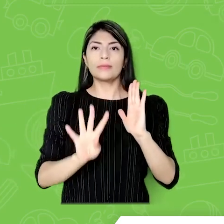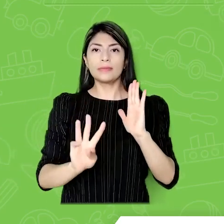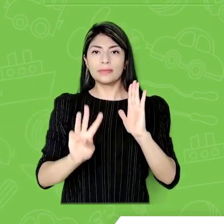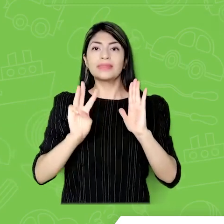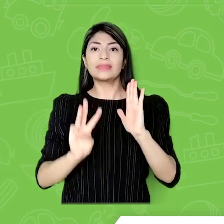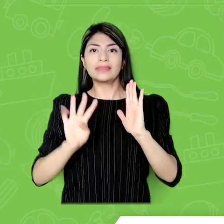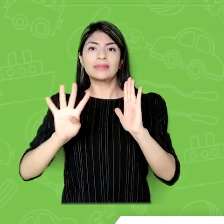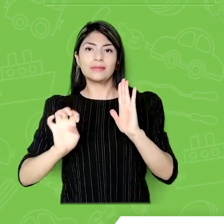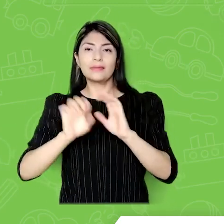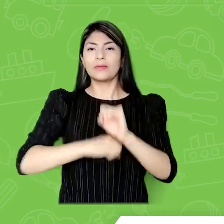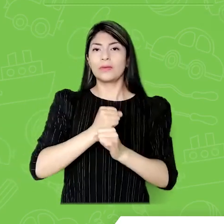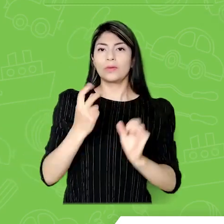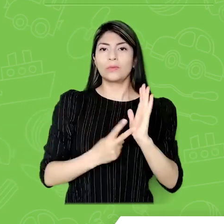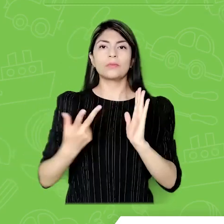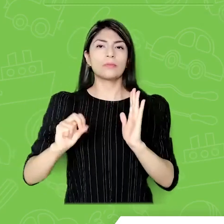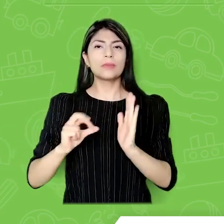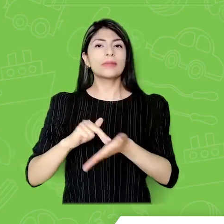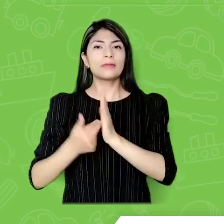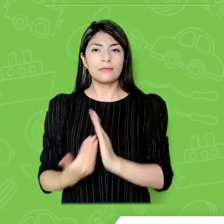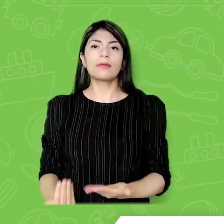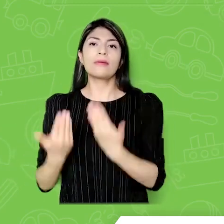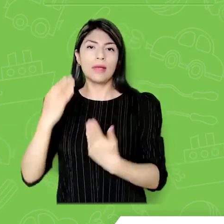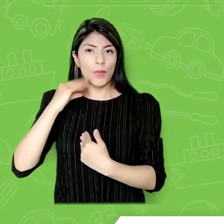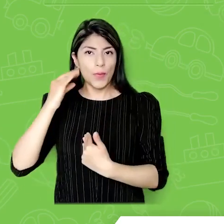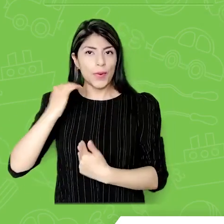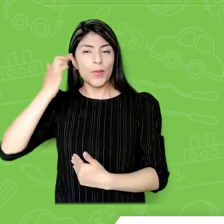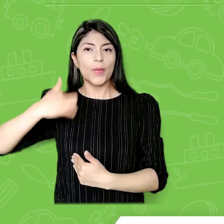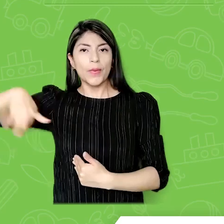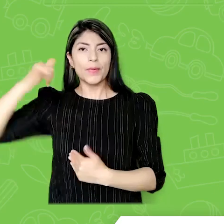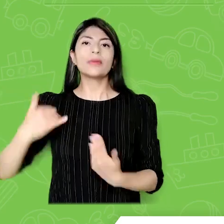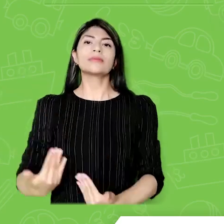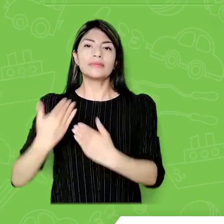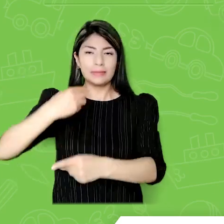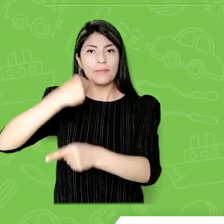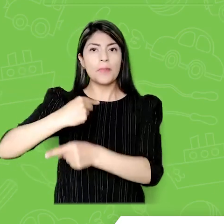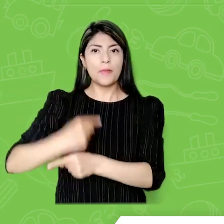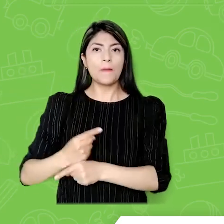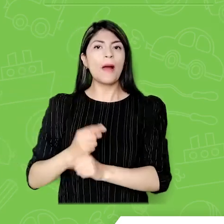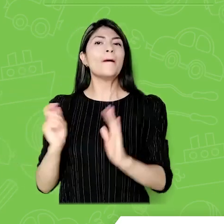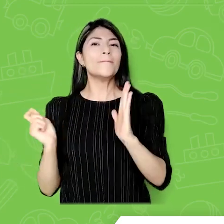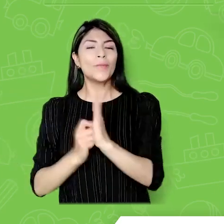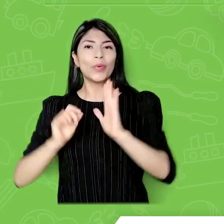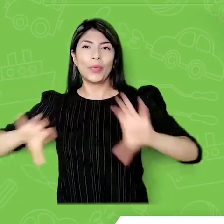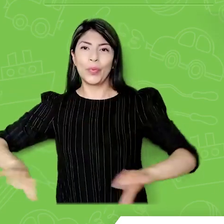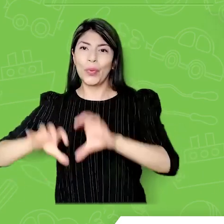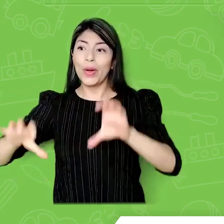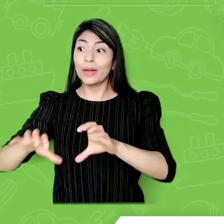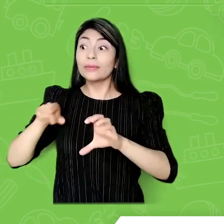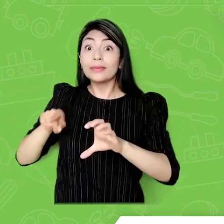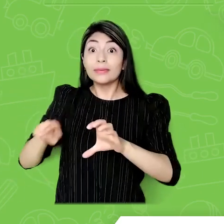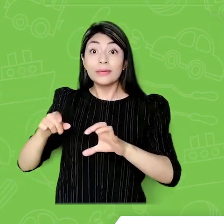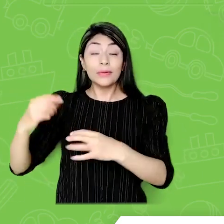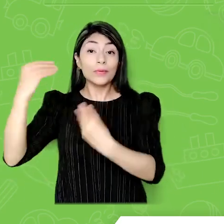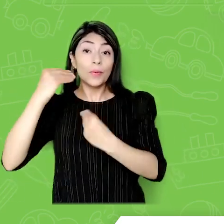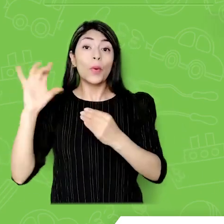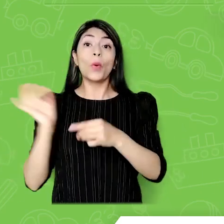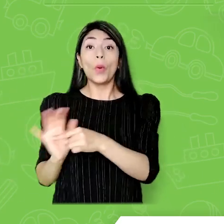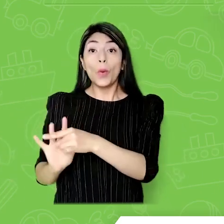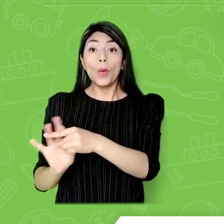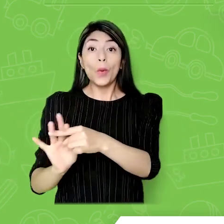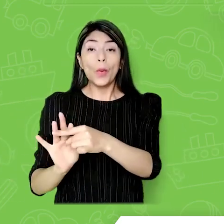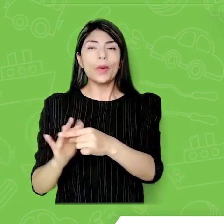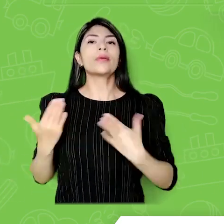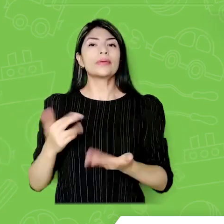valdrá como experiencia profesional válida cuando el contenido de la actividad formativa o de práctica guarde relación directa con el